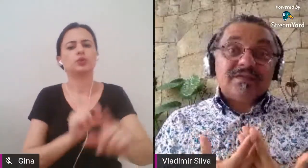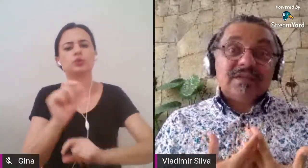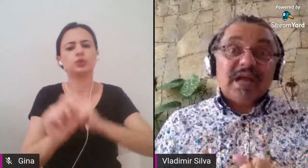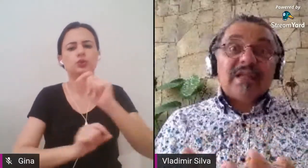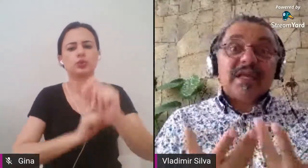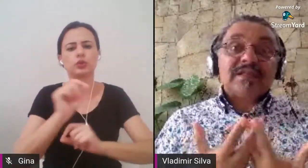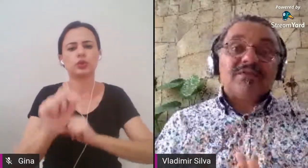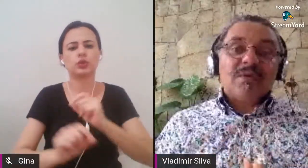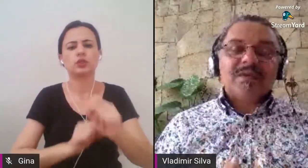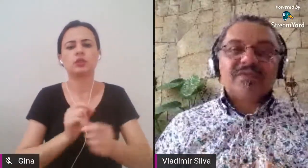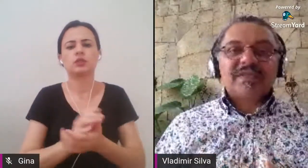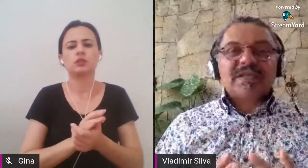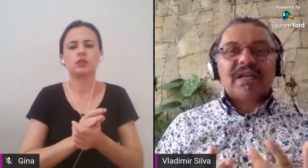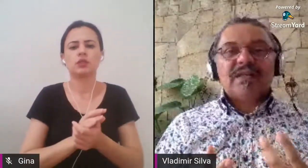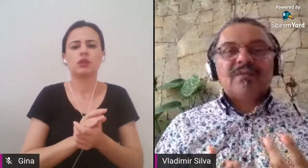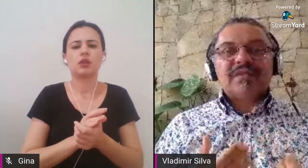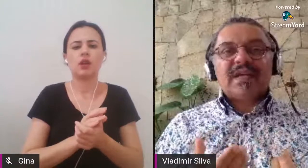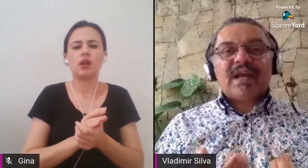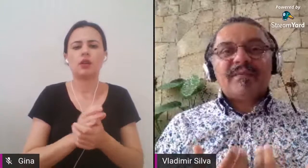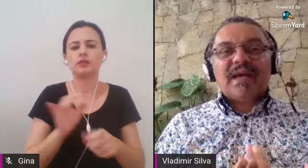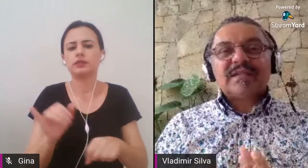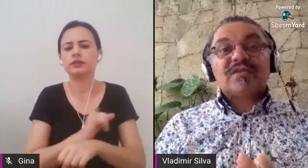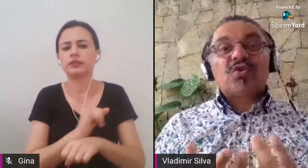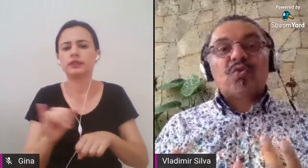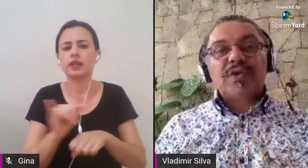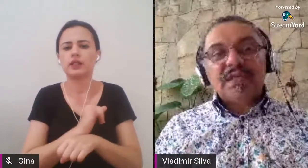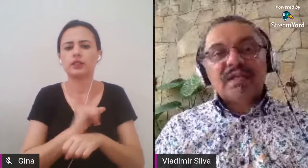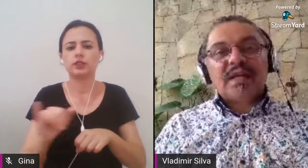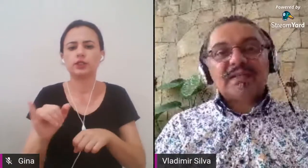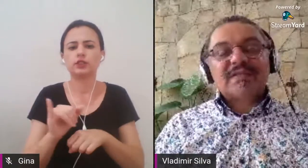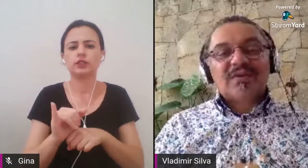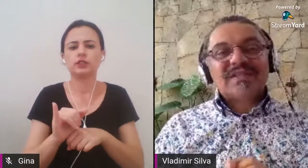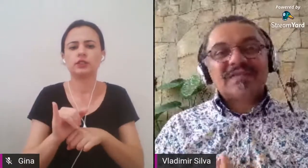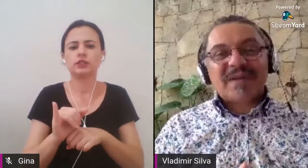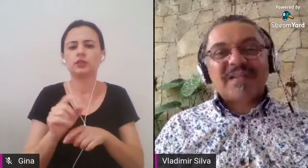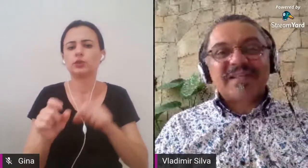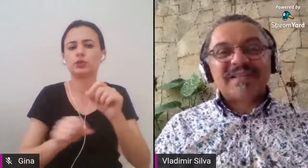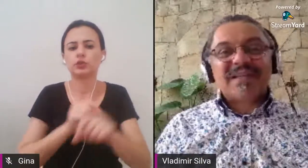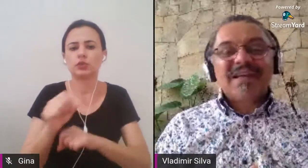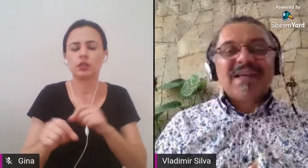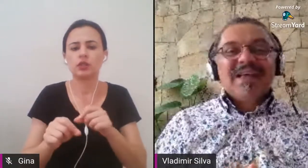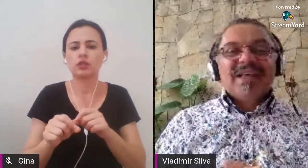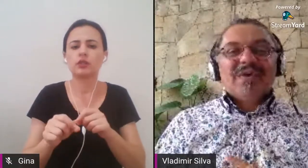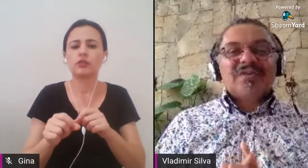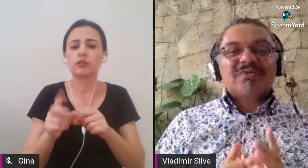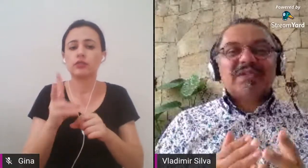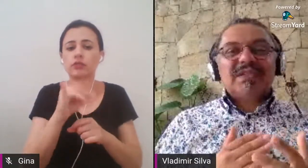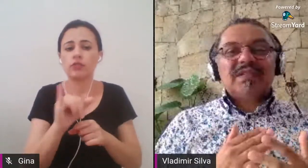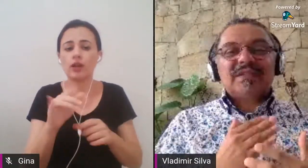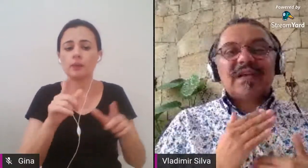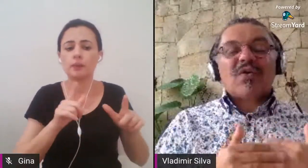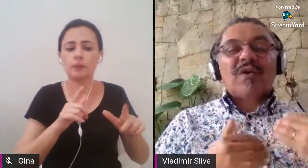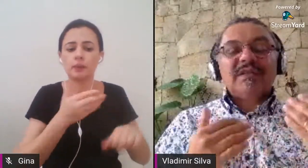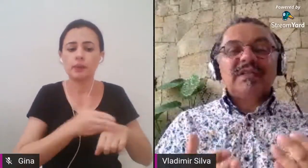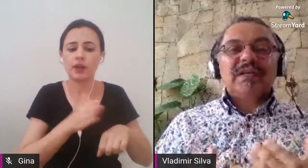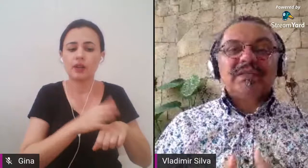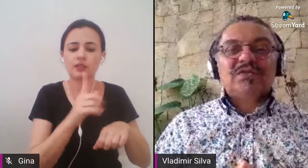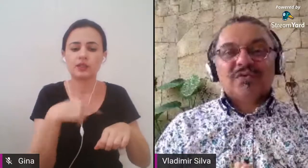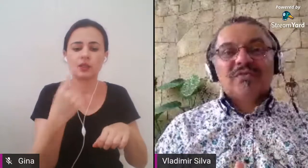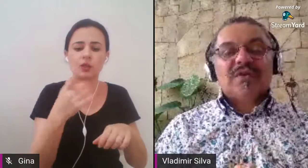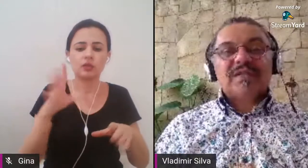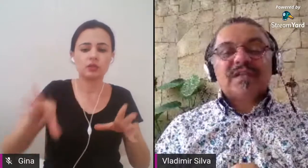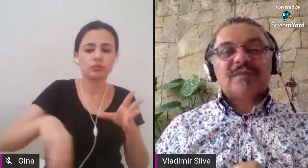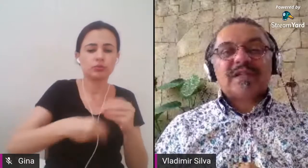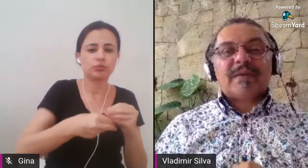essa atividade, essa forma de fazer, ela não será mais excluída das nossas práticas, né? Eu acho que, de agora em